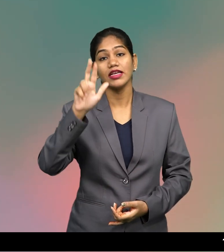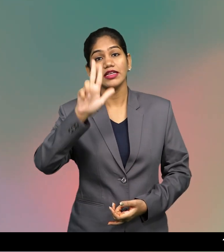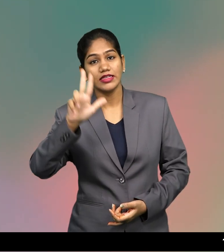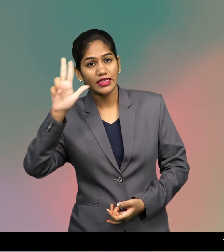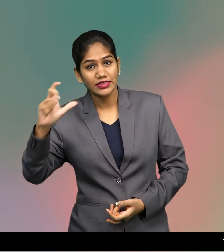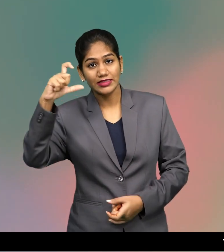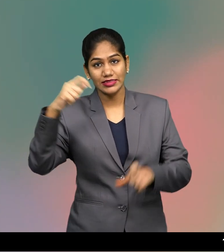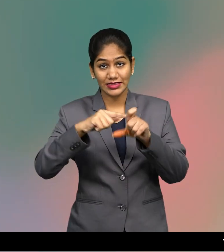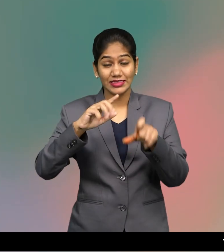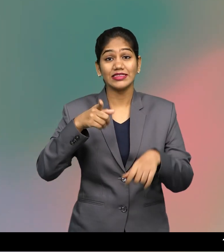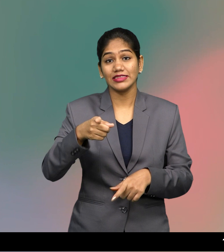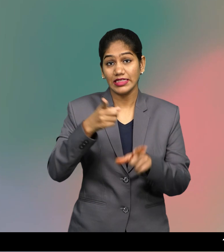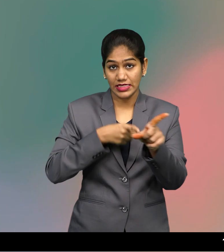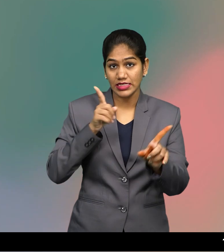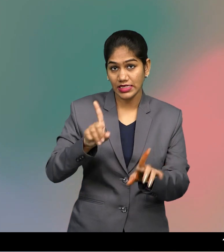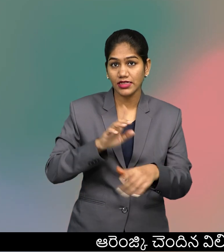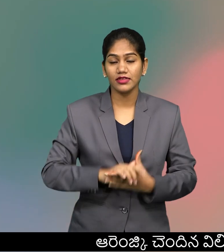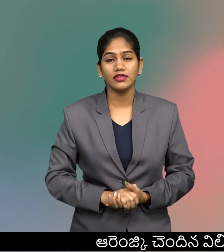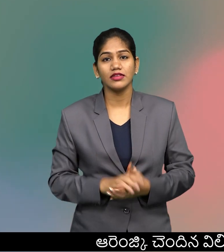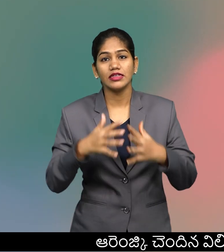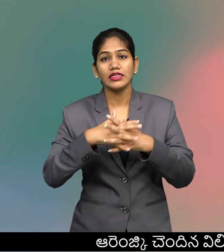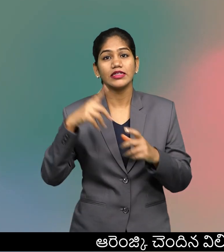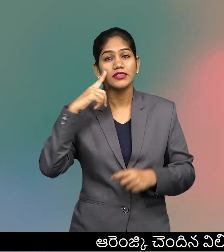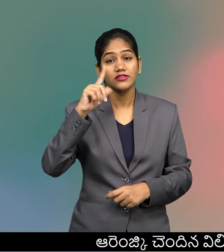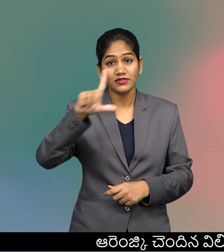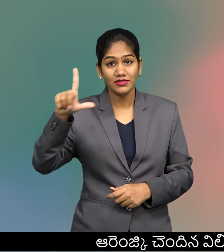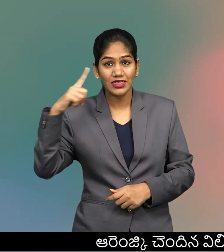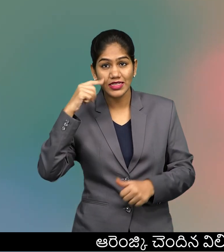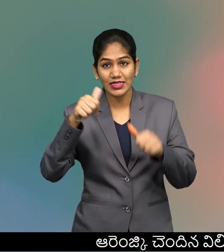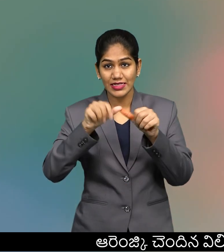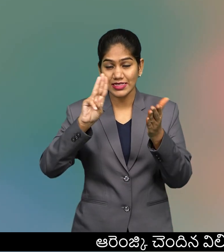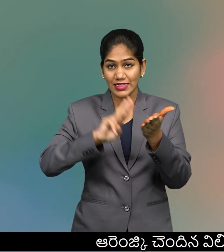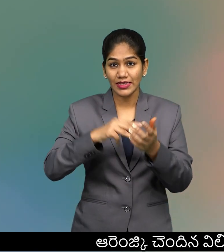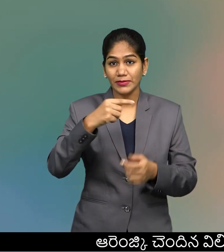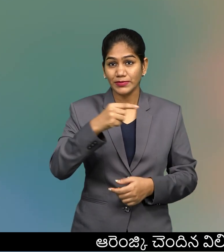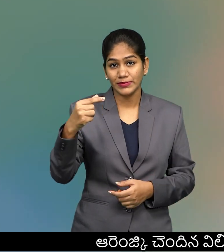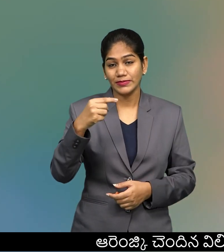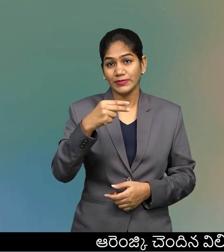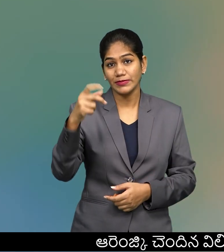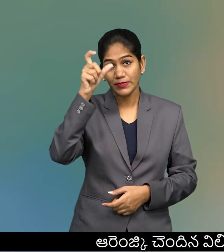1688 సిఈలో ఆరెంజ్కి చెందిన విలియం మరియు అతని భార్య మేరీ